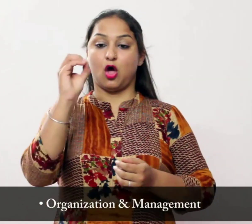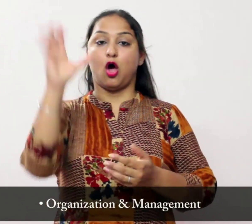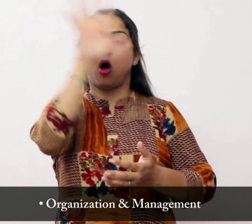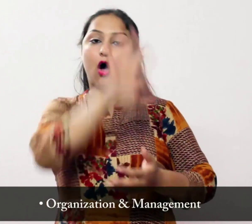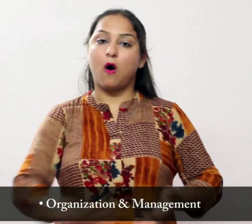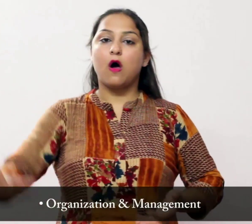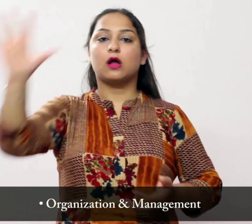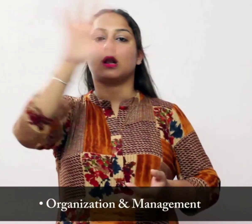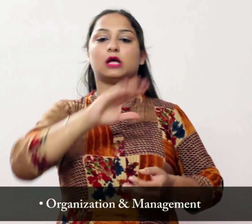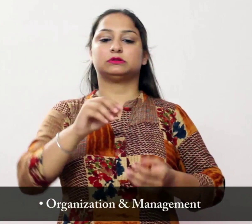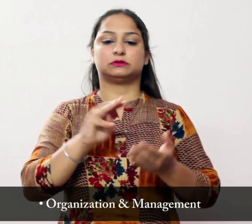संगठन और प्रबंधन।